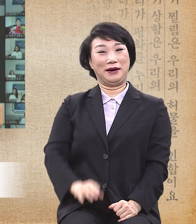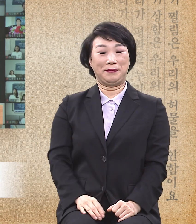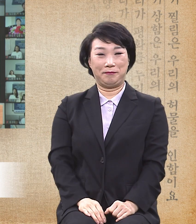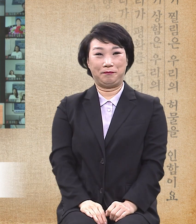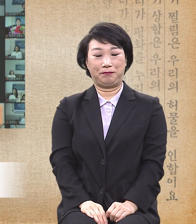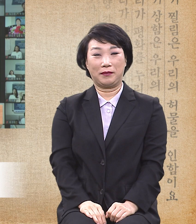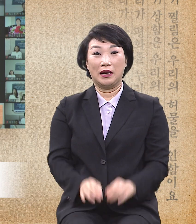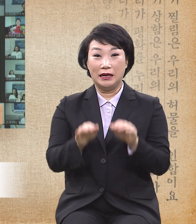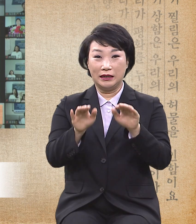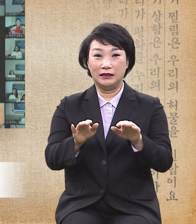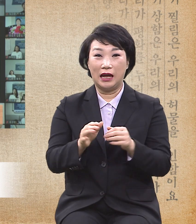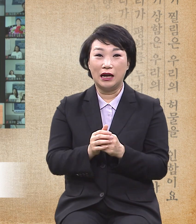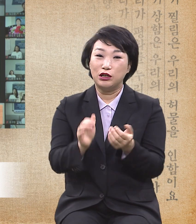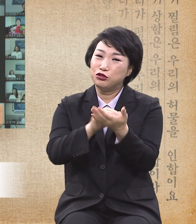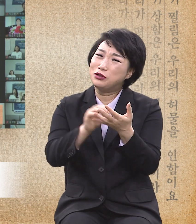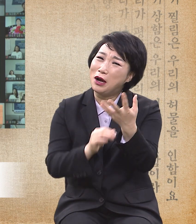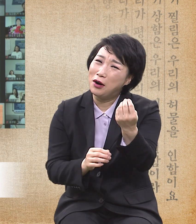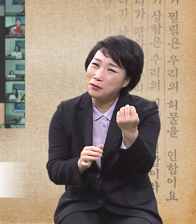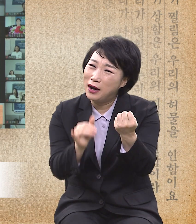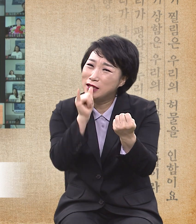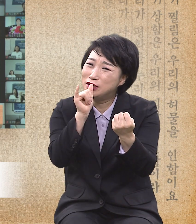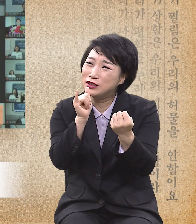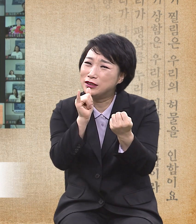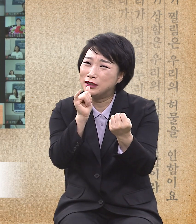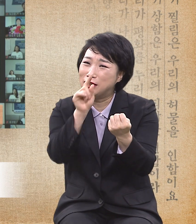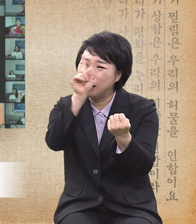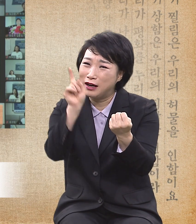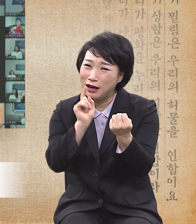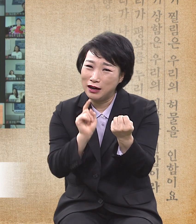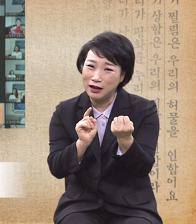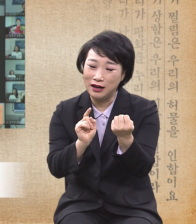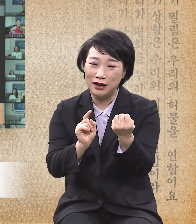이때 얼마나 있을까?